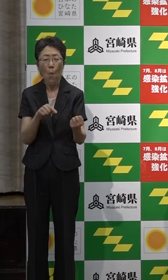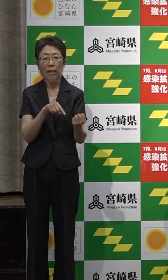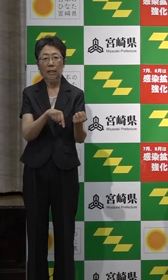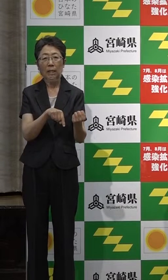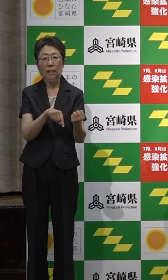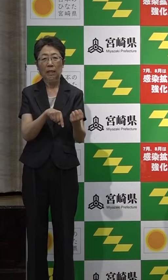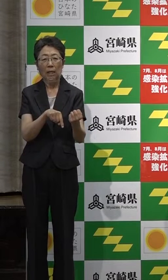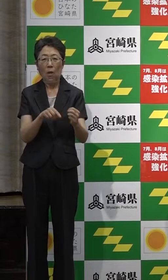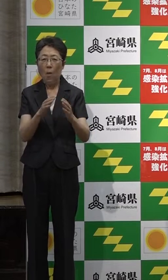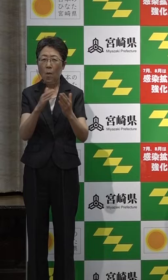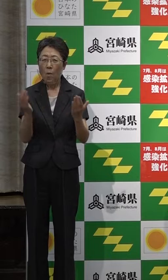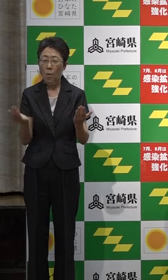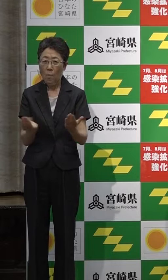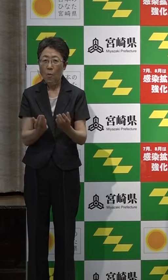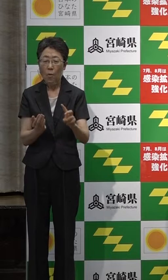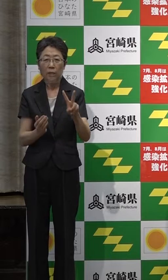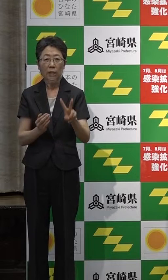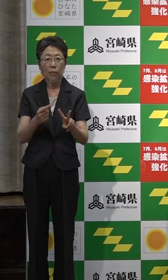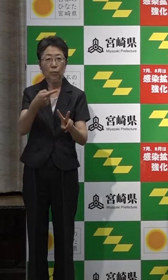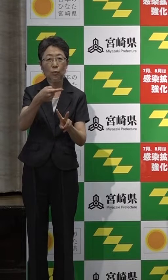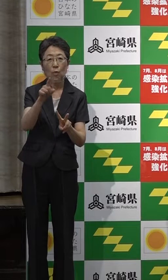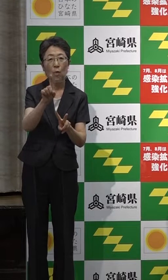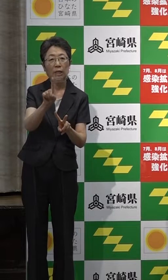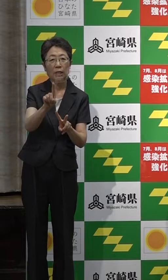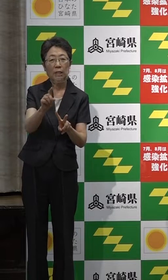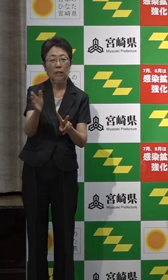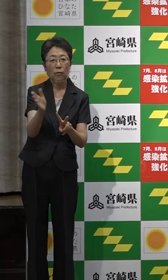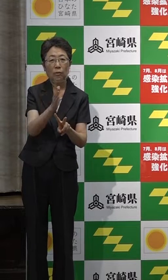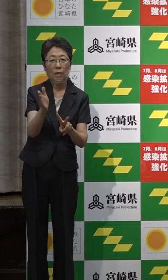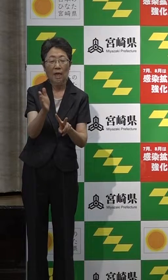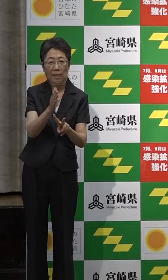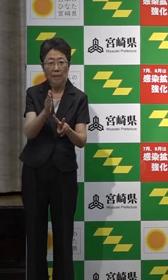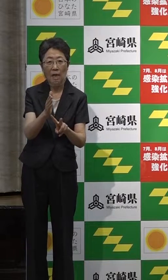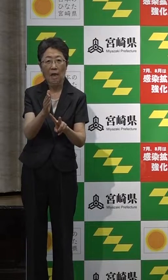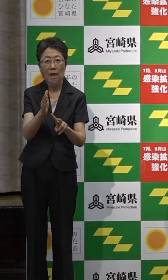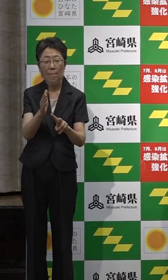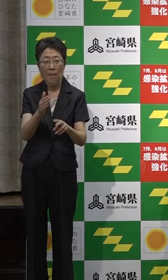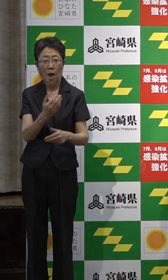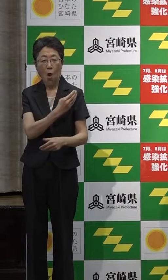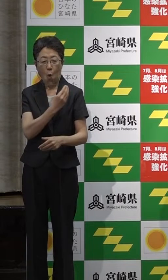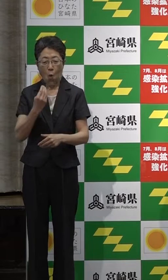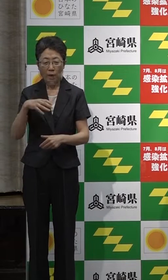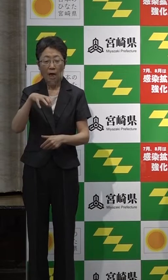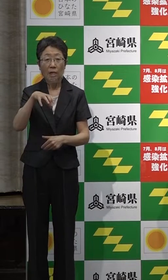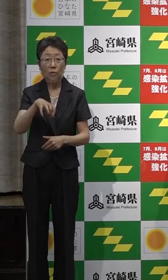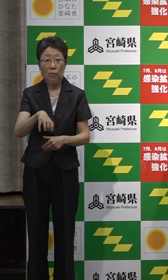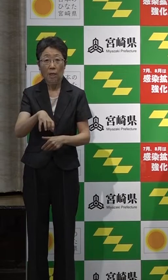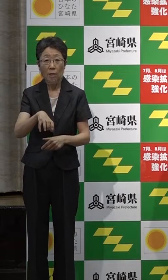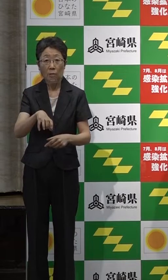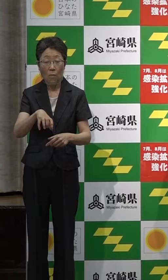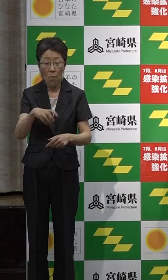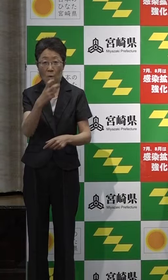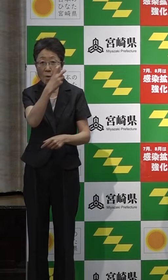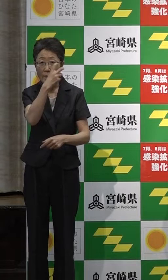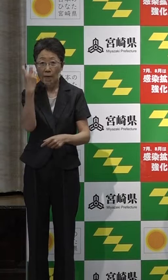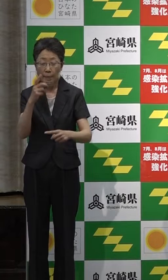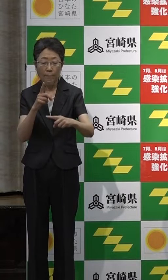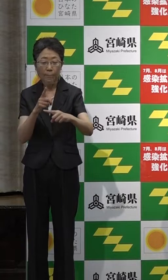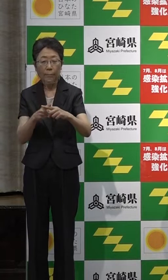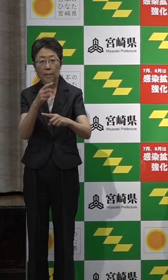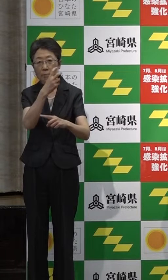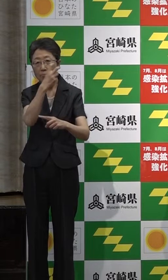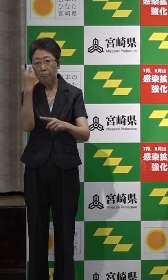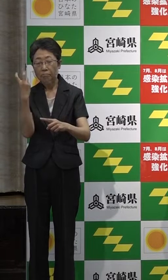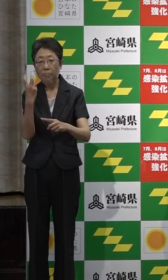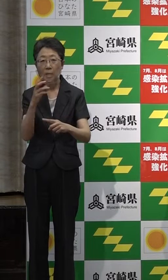半数程度が保険適用事例での確認ということになっておりまして、非常に感染拡大の火種